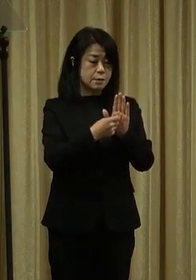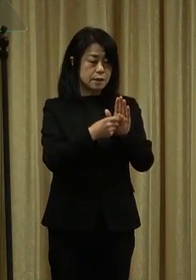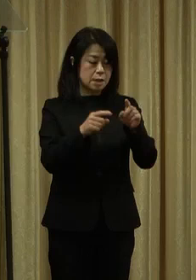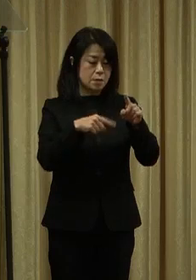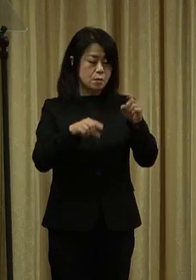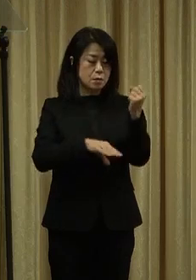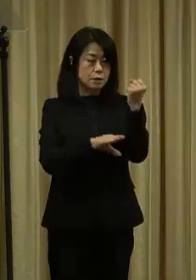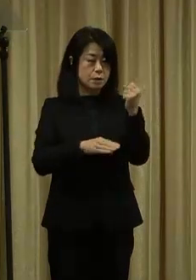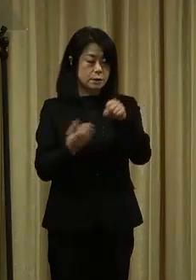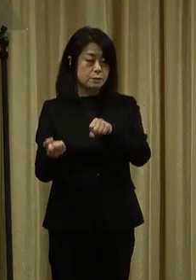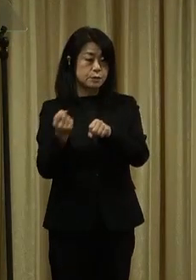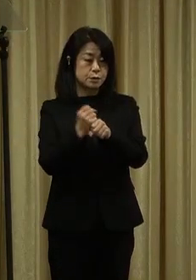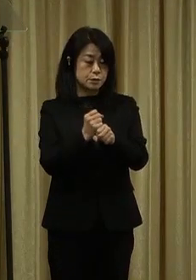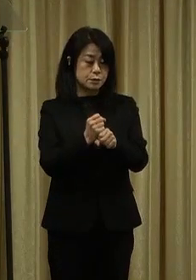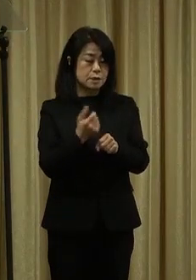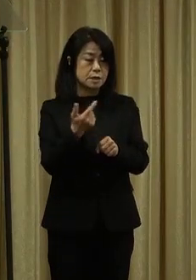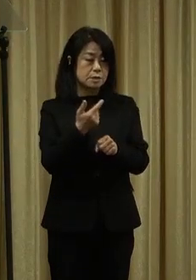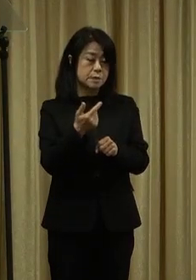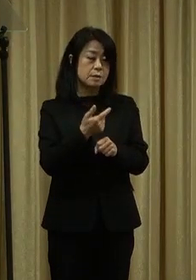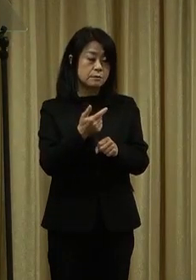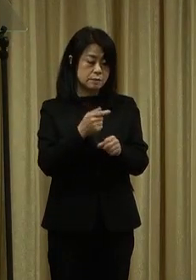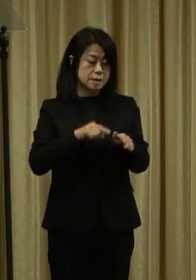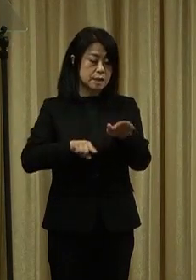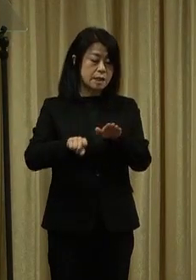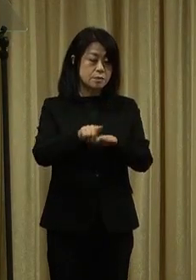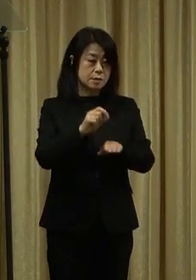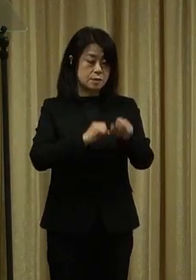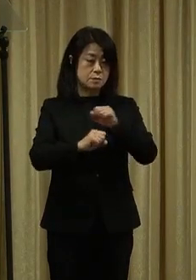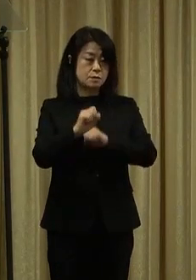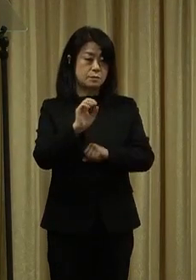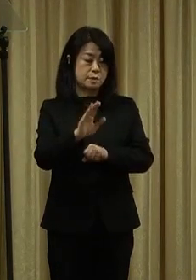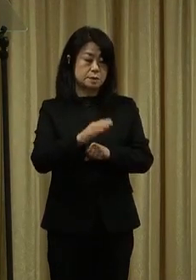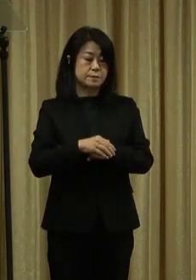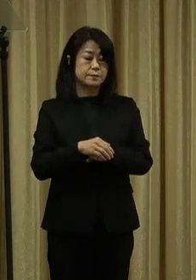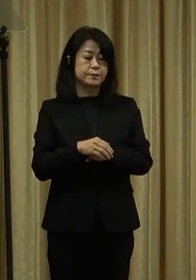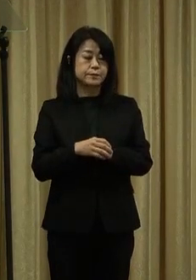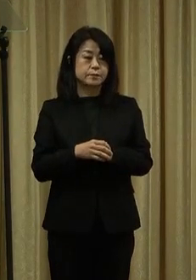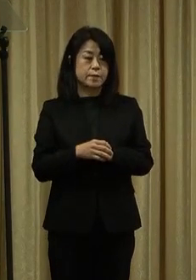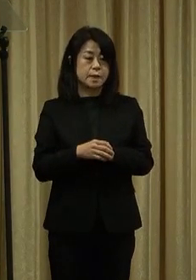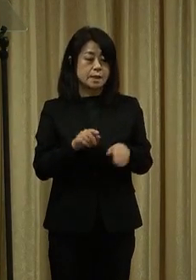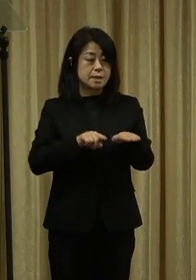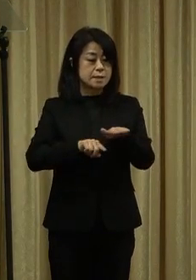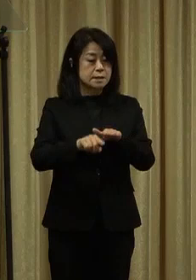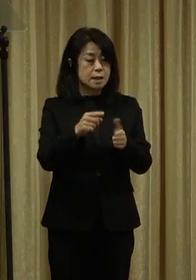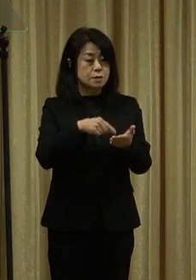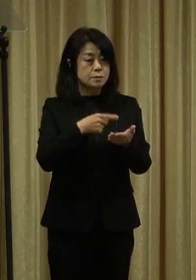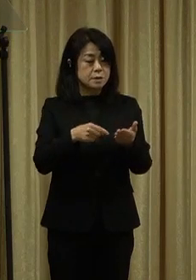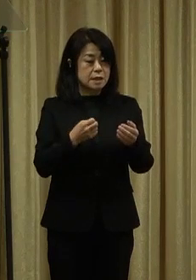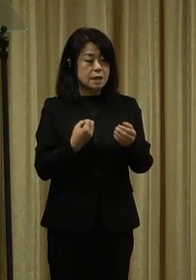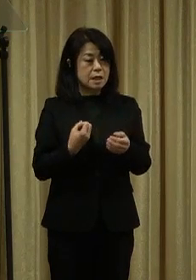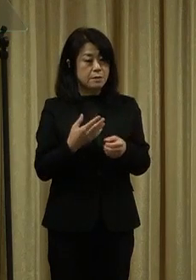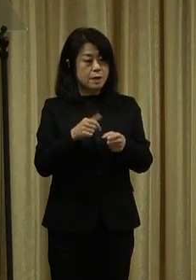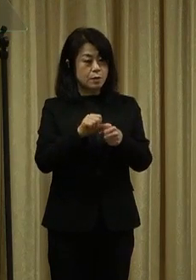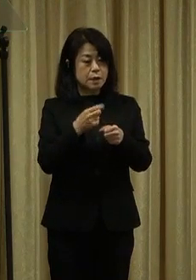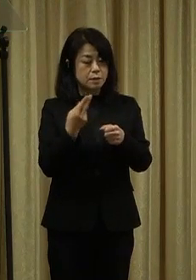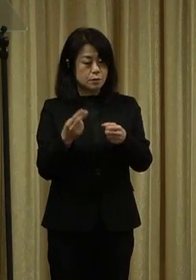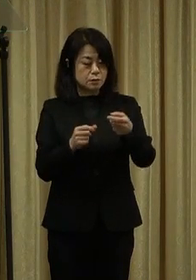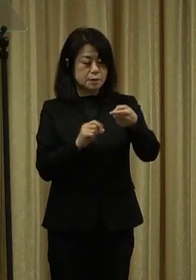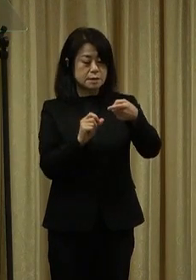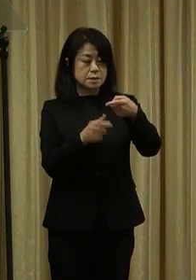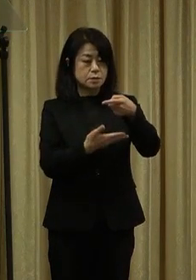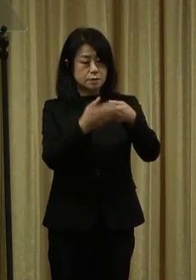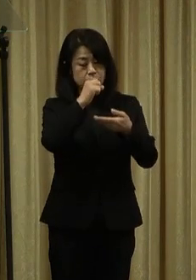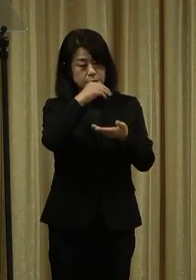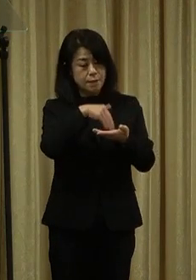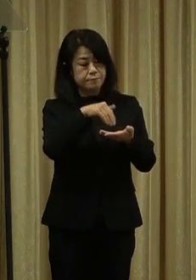の復旧にスピード感を持って最優先で取り組みます。先決処分した令和5年度1月補正予